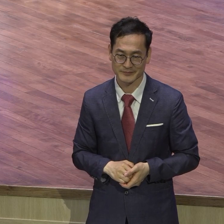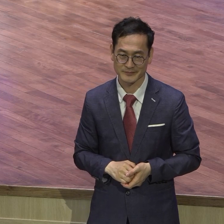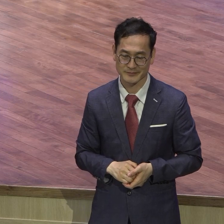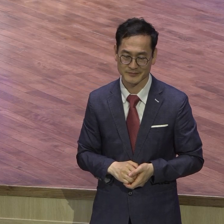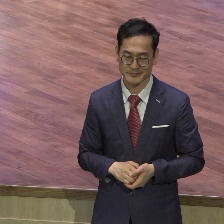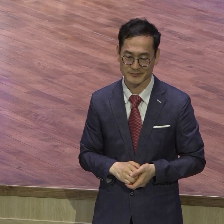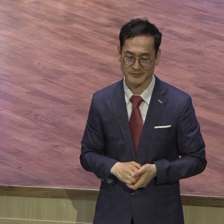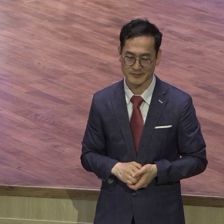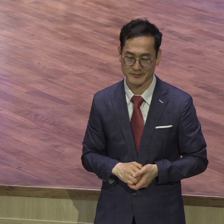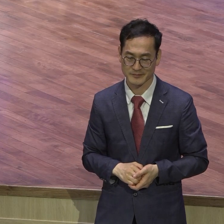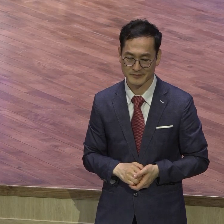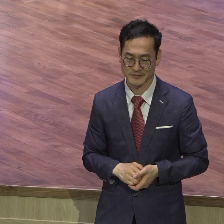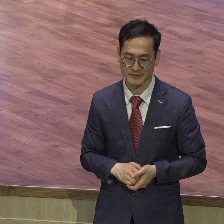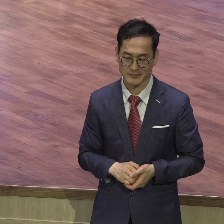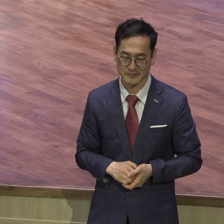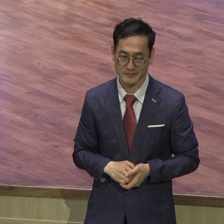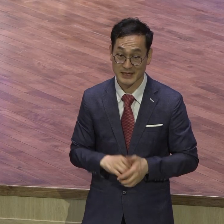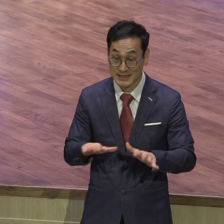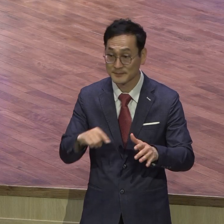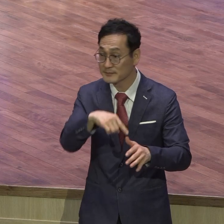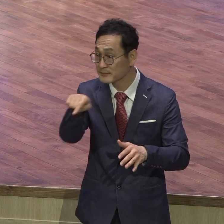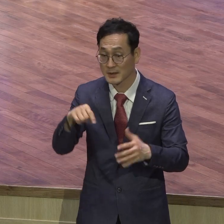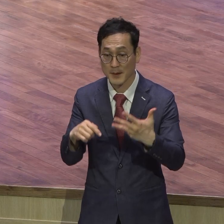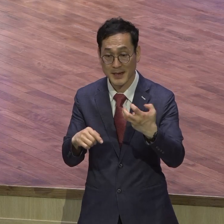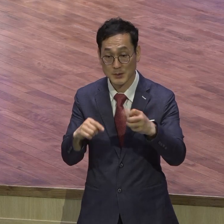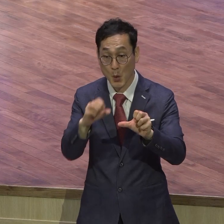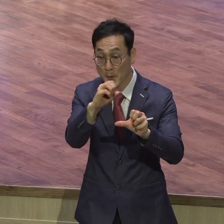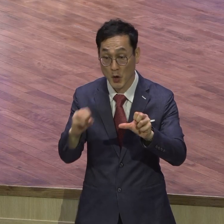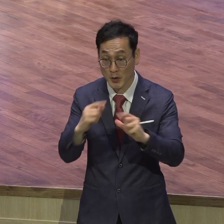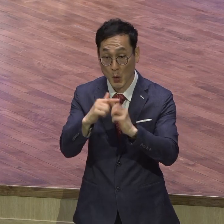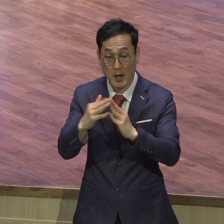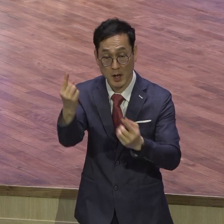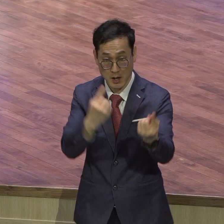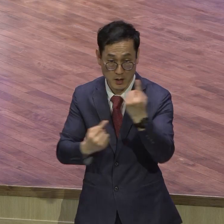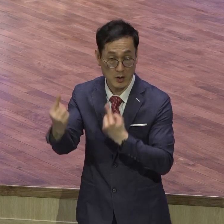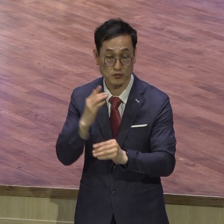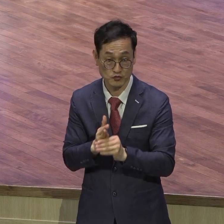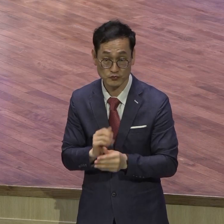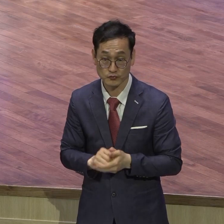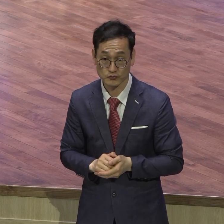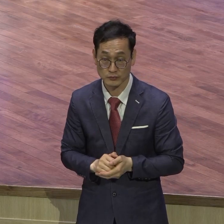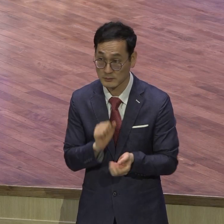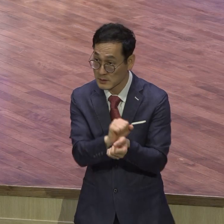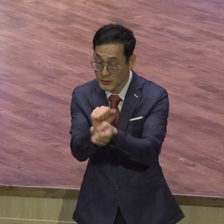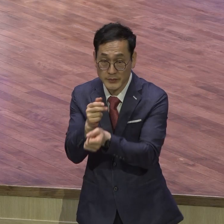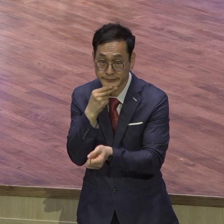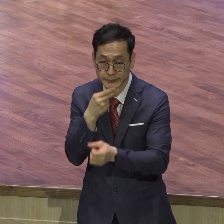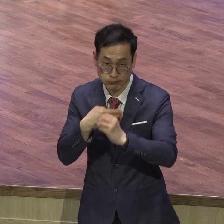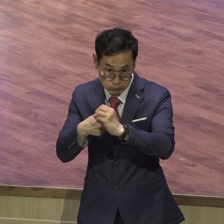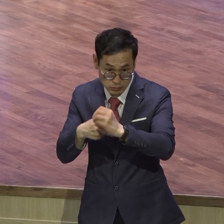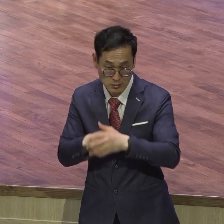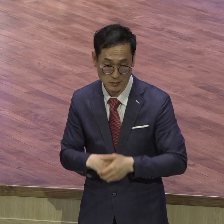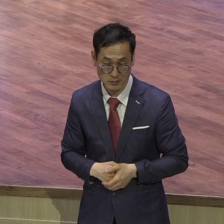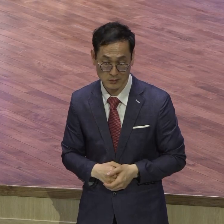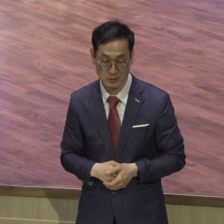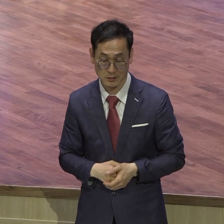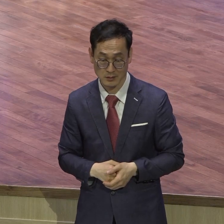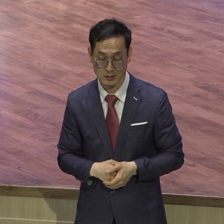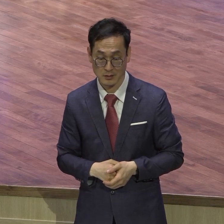때보다 85%가 출수 교회에 나오고 있어요 1m 간격을 두다 보니까 대단한 거예요 지금 딴 데는 지금